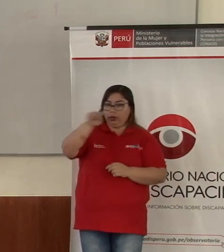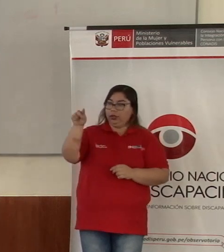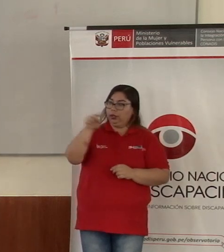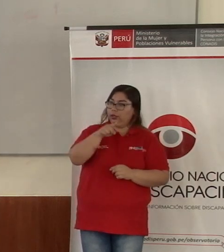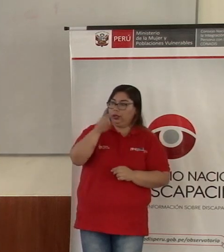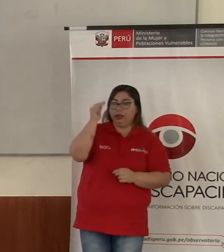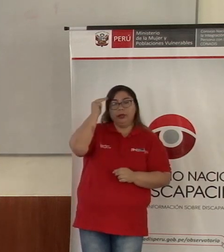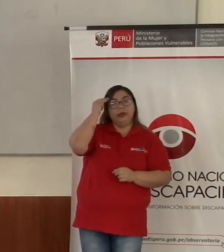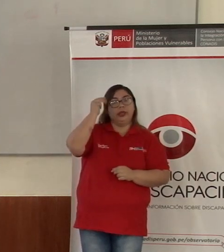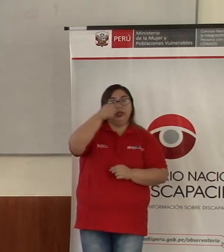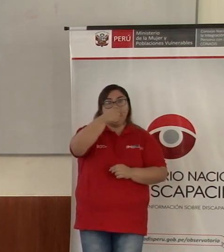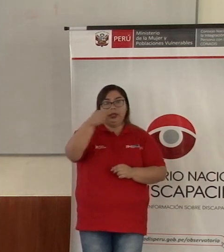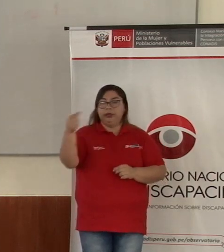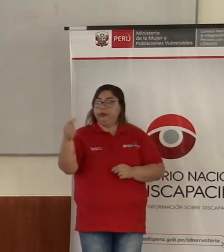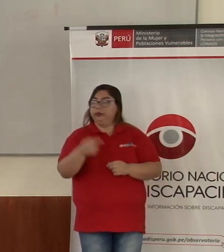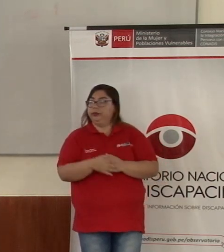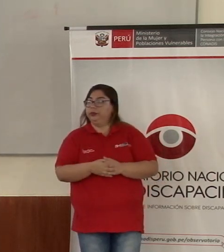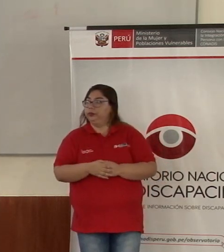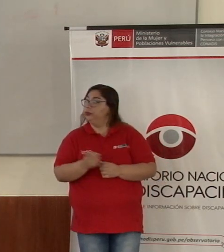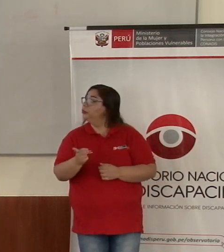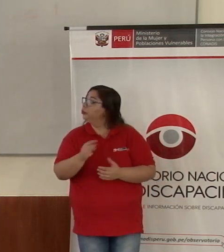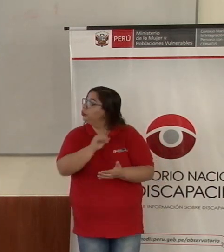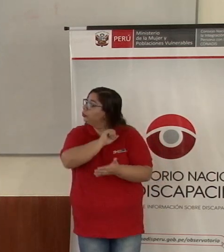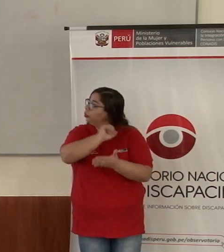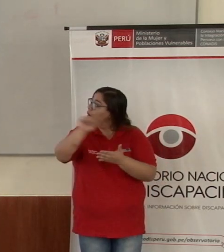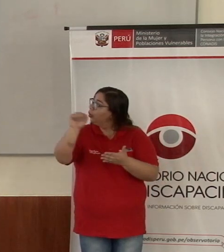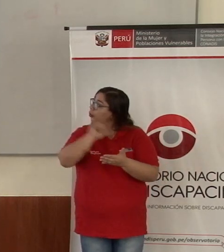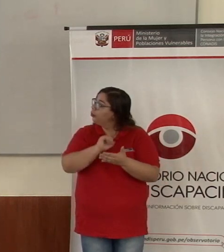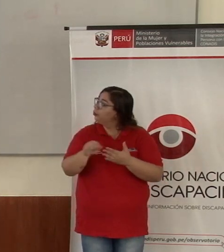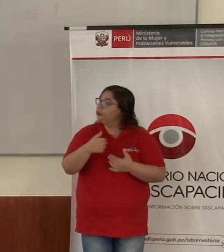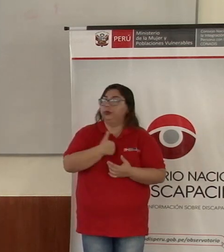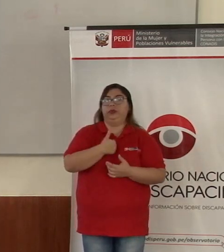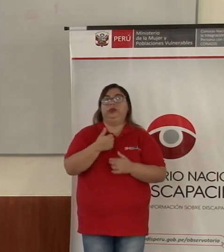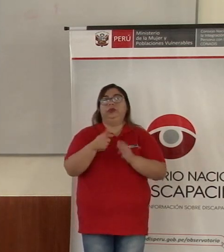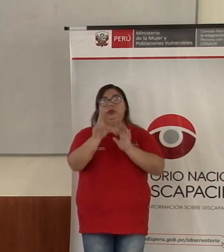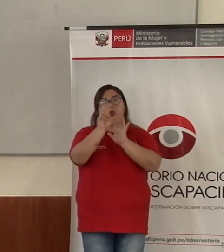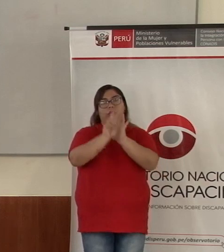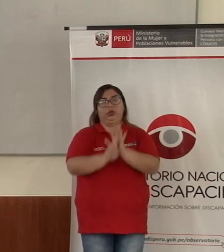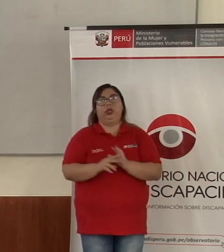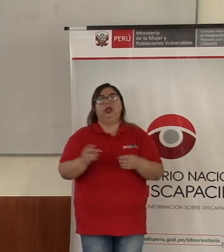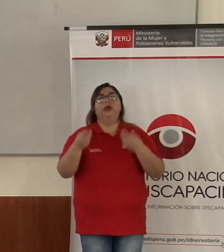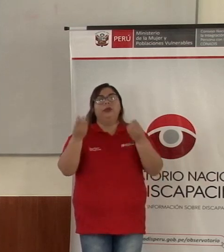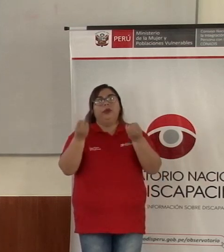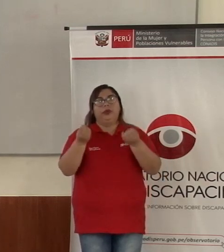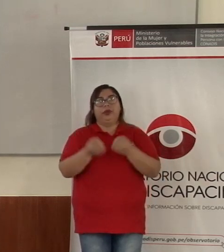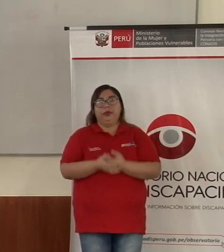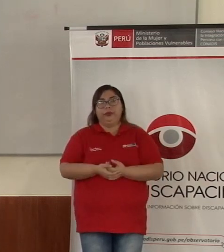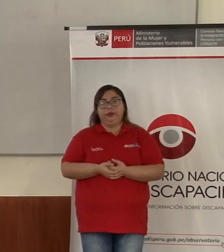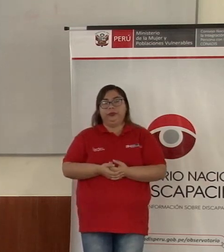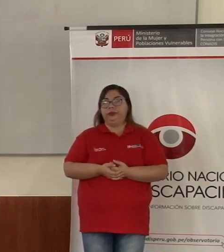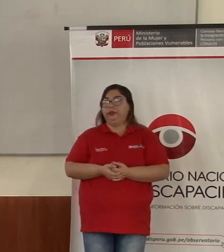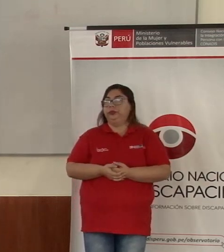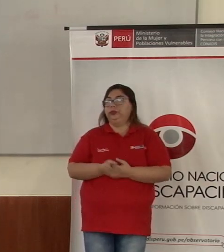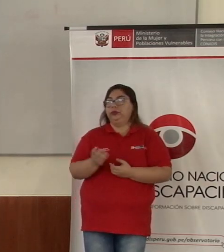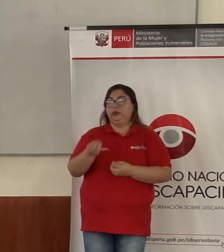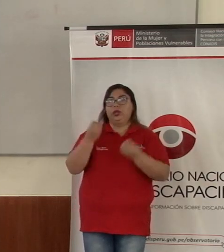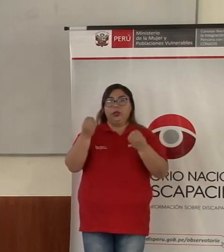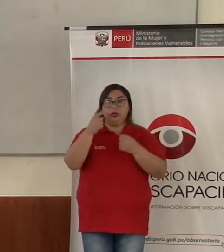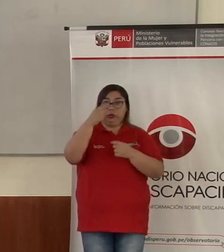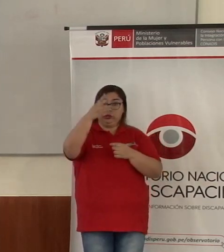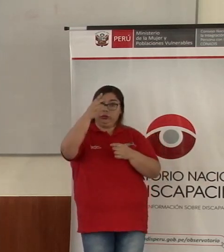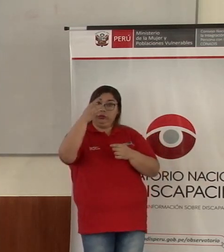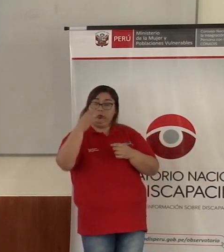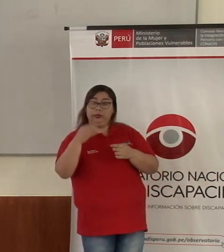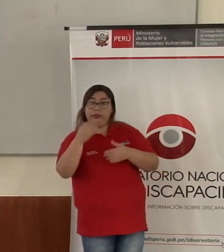retardados mentales, los que adolecen de deterioro mental que les impide expresar su libre voluntad. ¿Por qué? Porque esos numerales